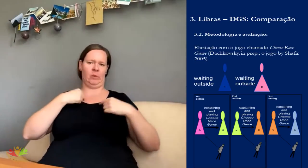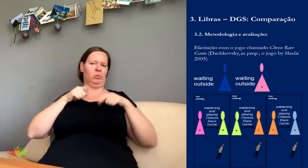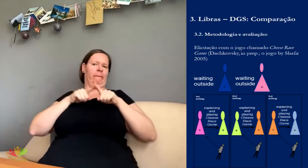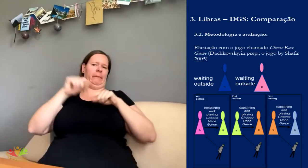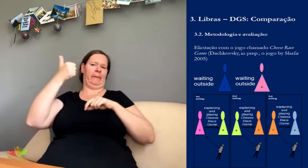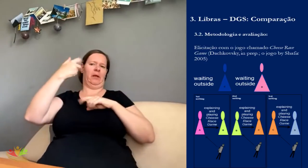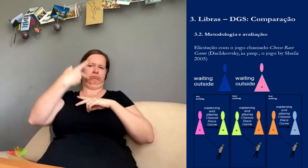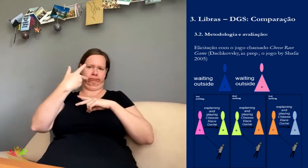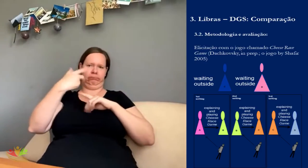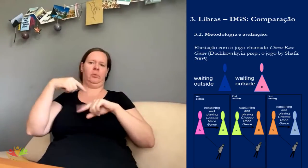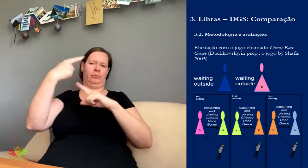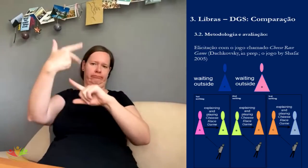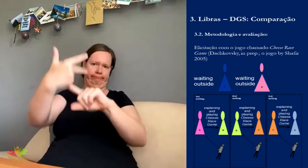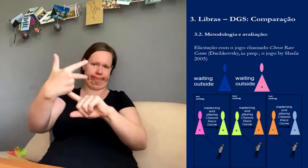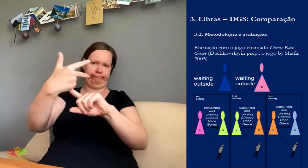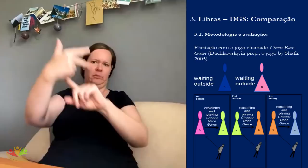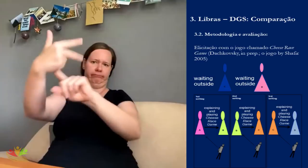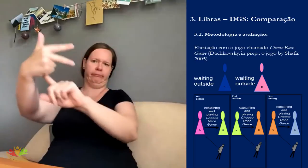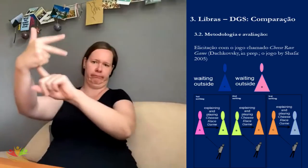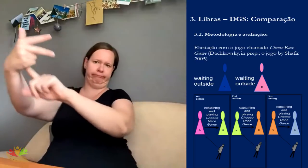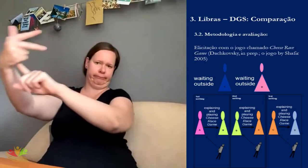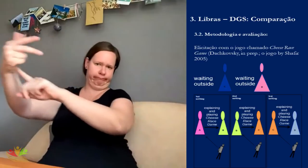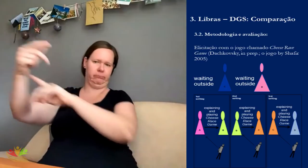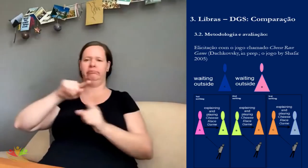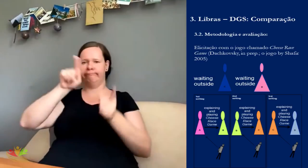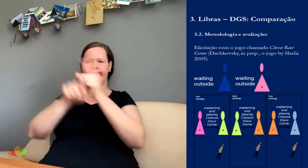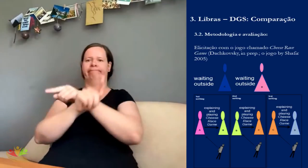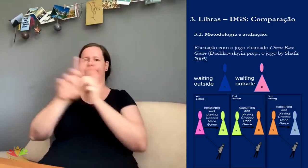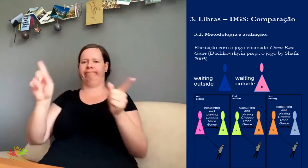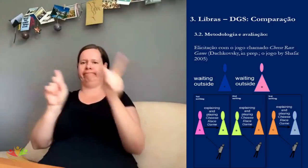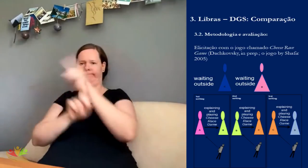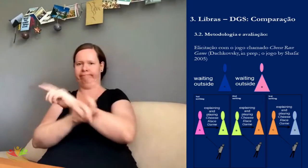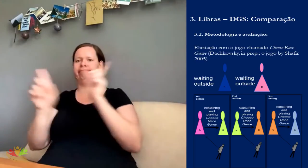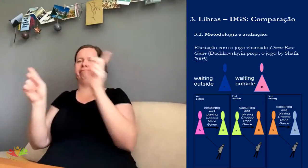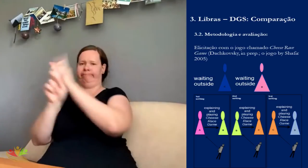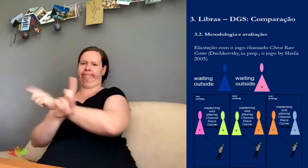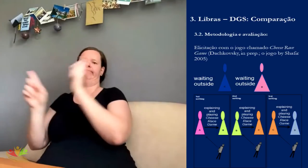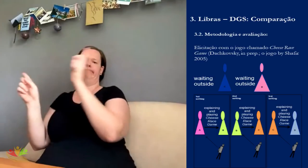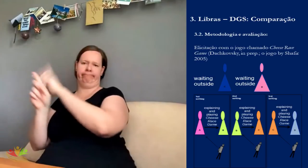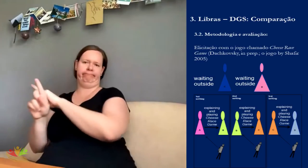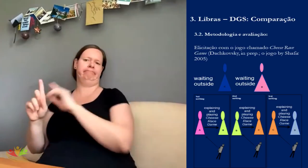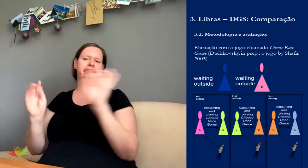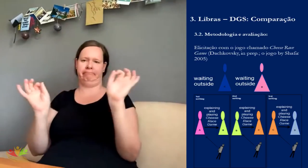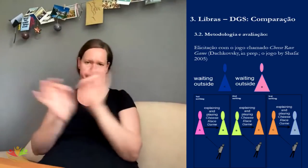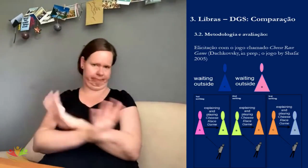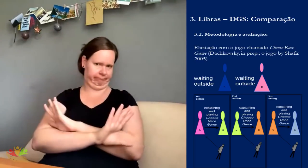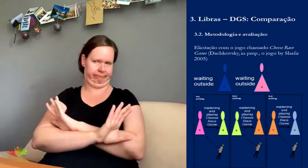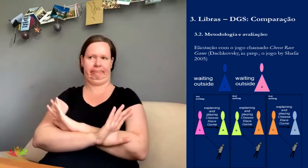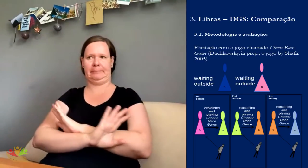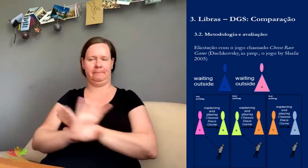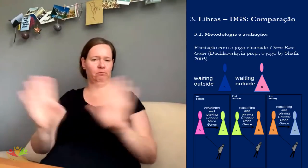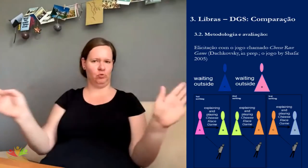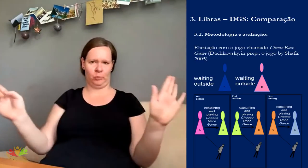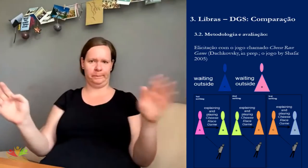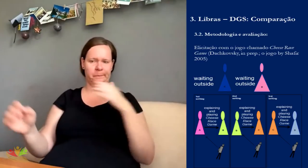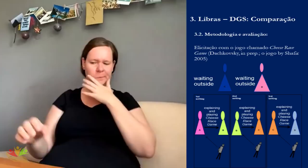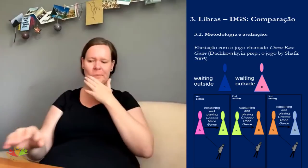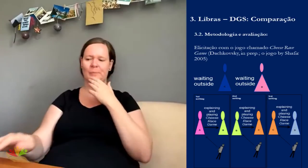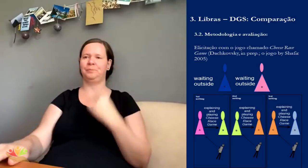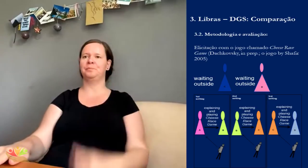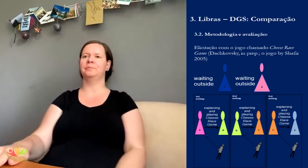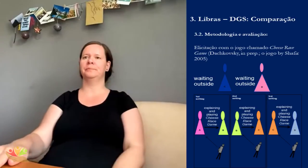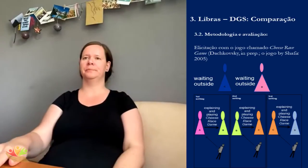Então, esse momento em que a pessoa que tinha acabado de jogar comigo explicitava para o outro participante e